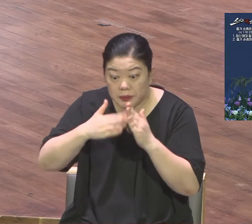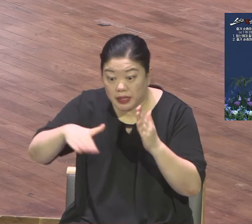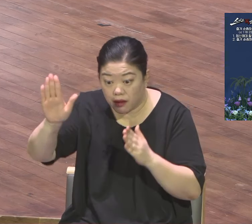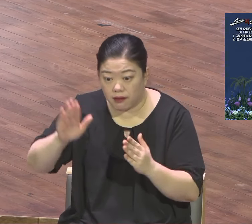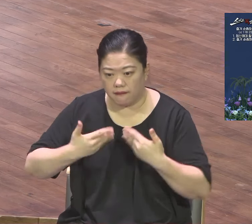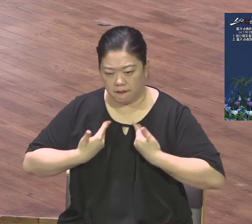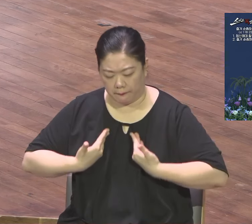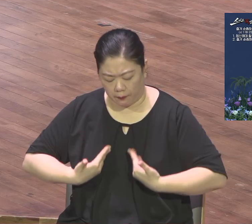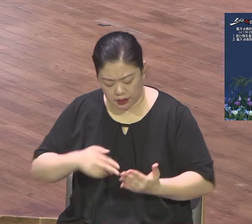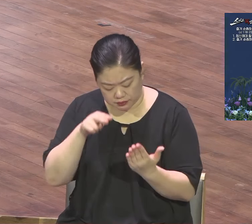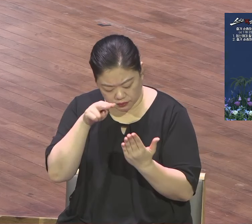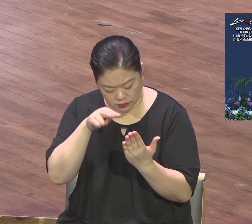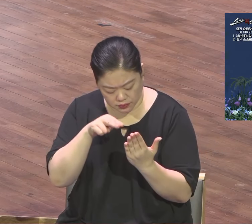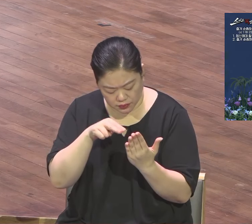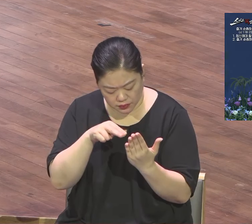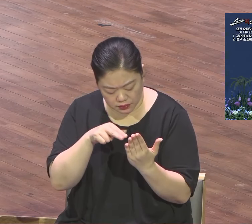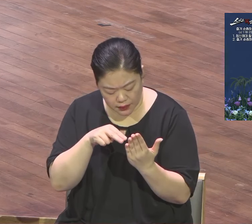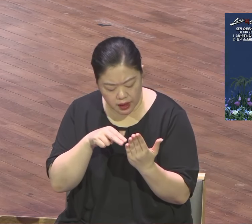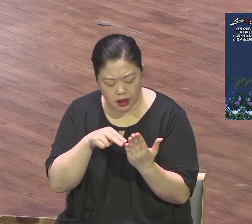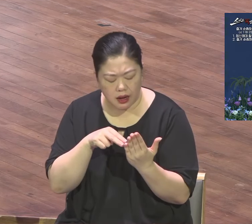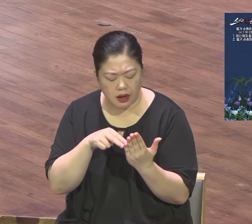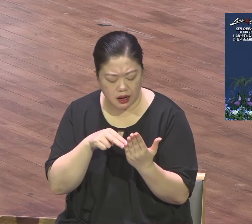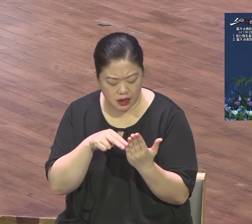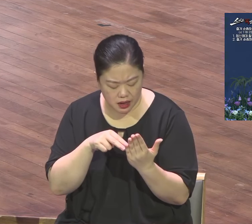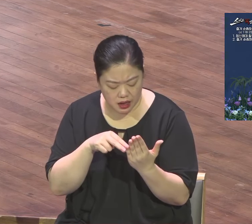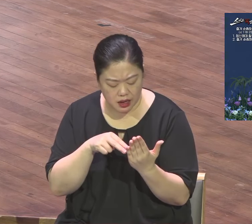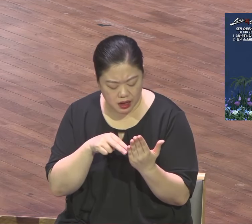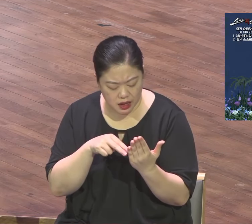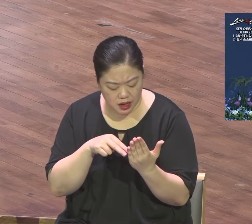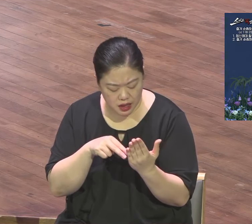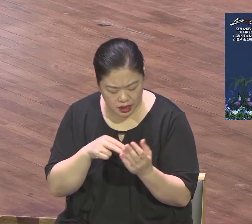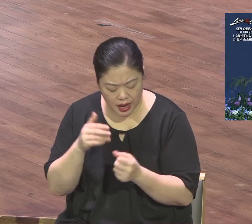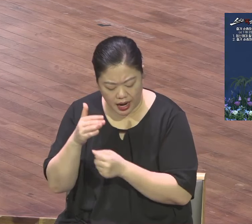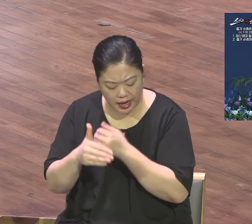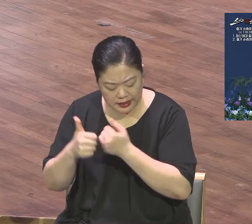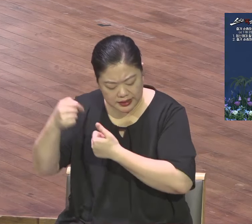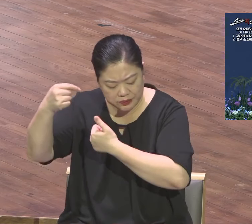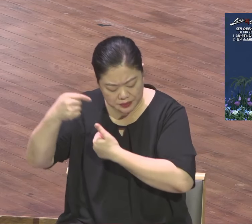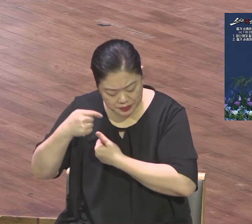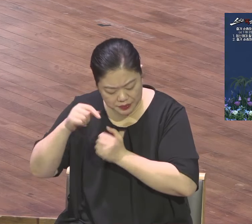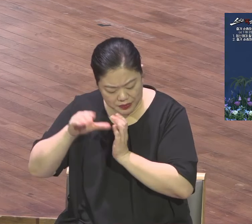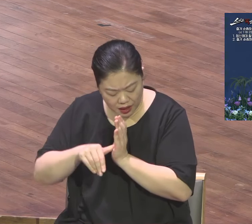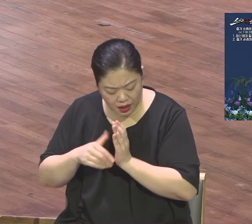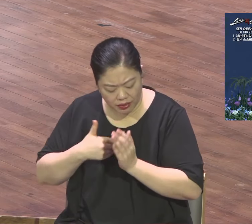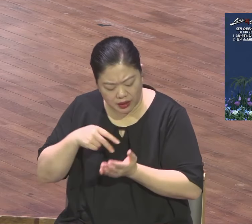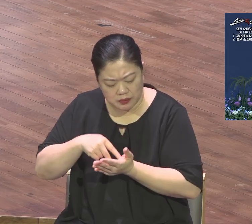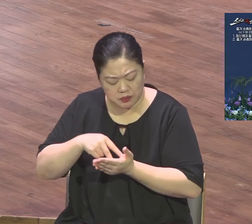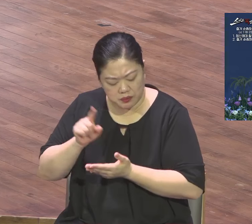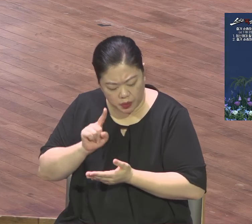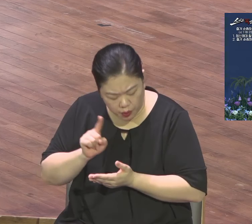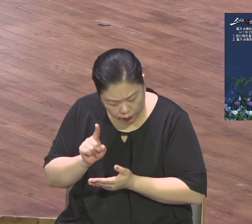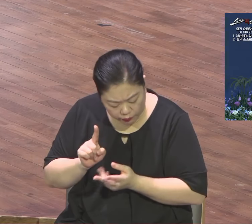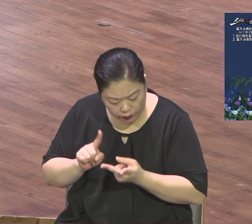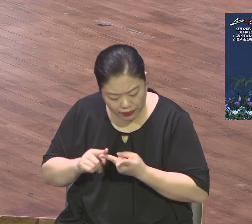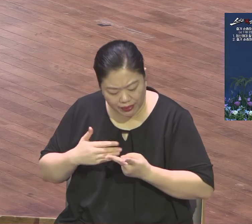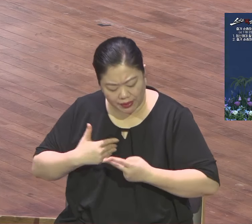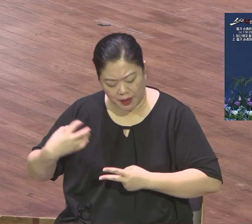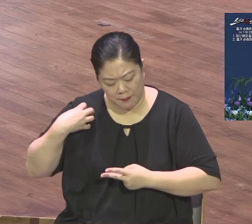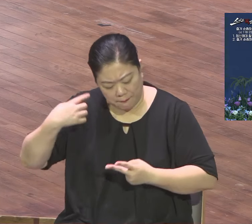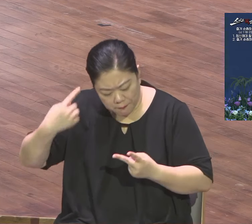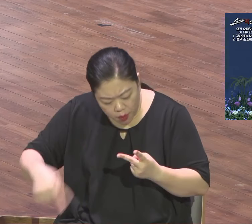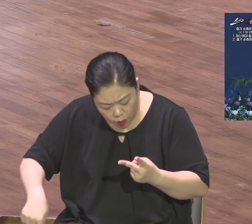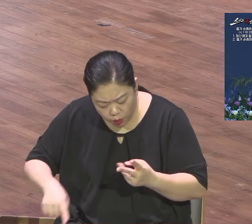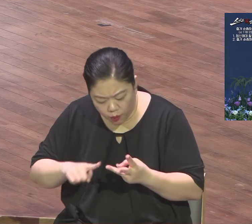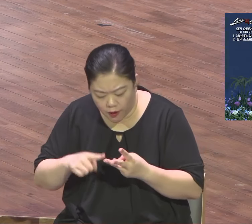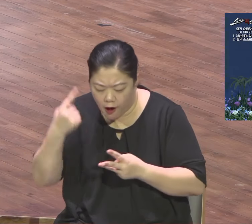읽어보시라고 이 말씀을. 이사야서를 참 읽어봤어요. 아, 하나님께서 말씀에 순종하는